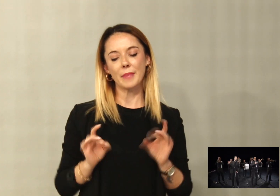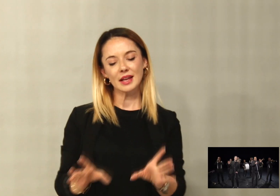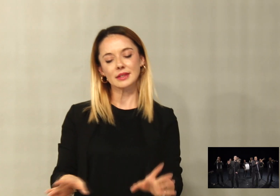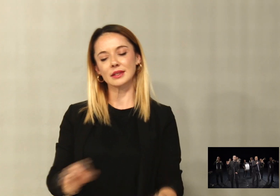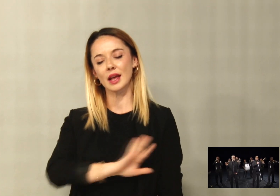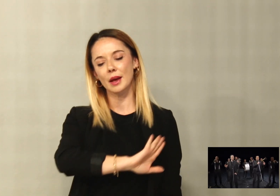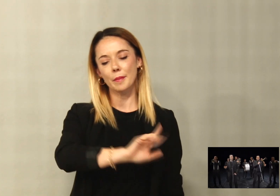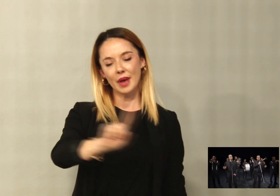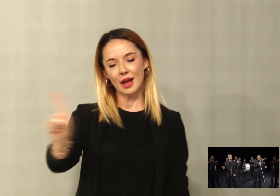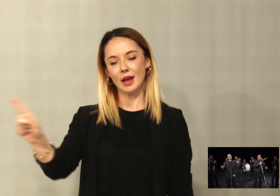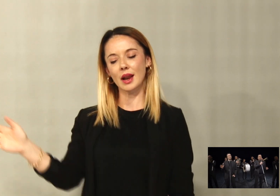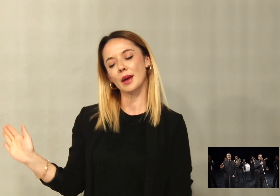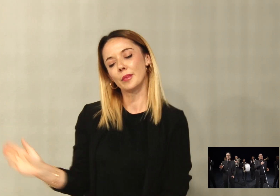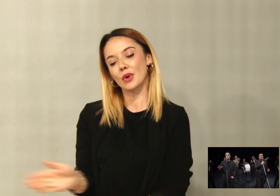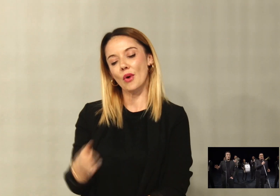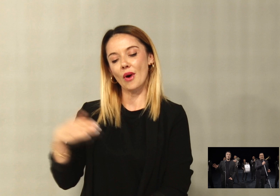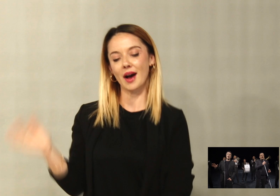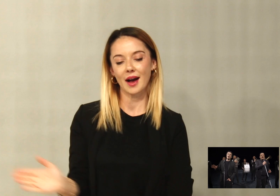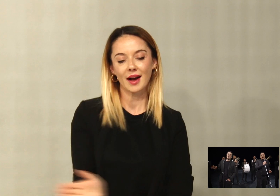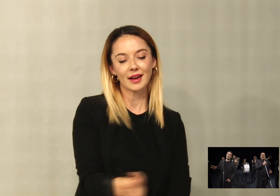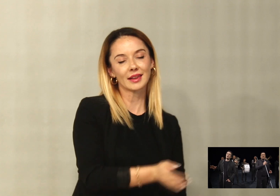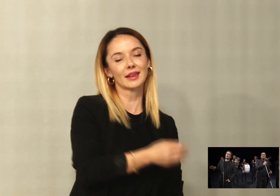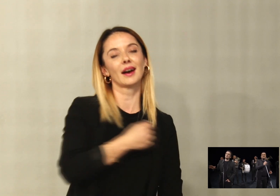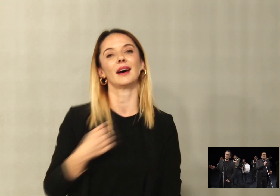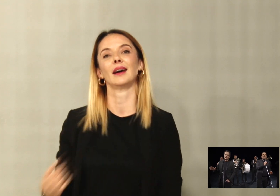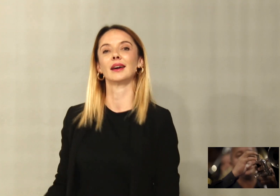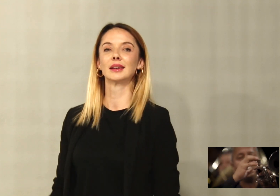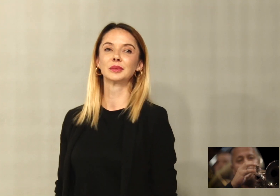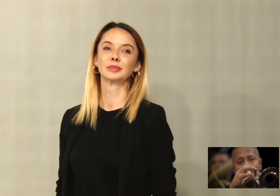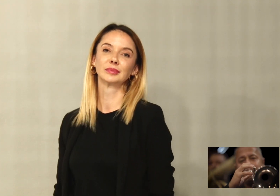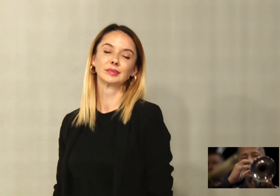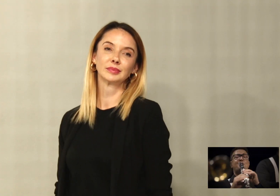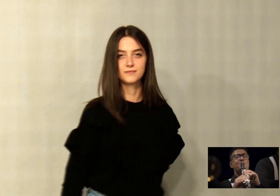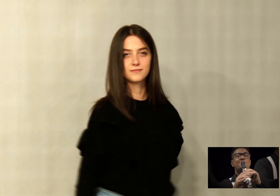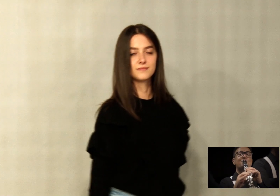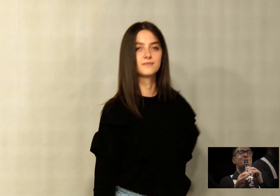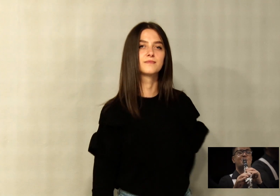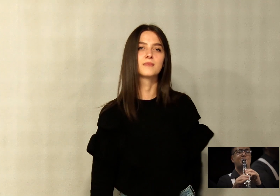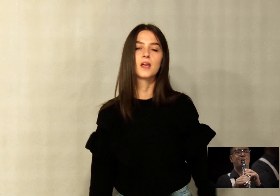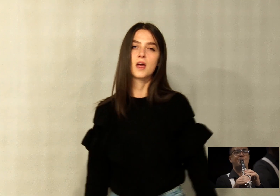Noćta bez tebe ne provađa,